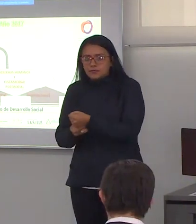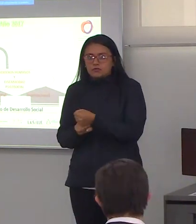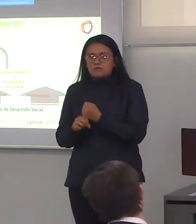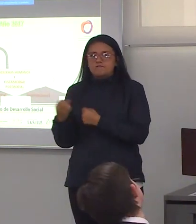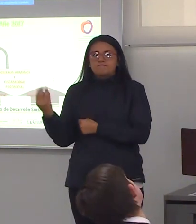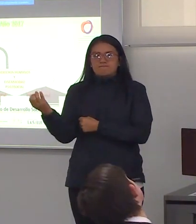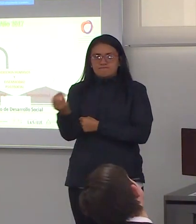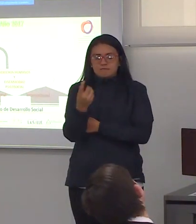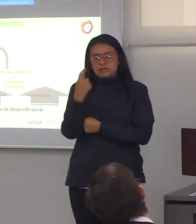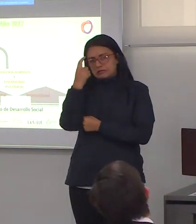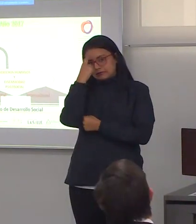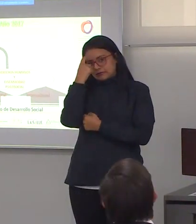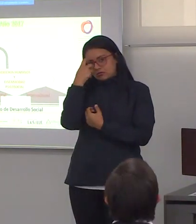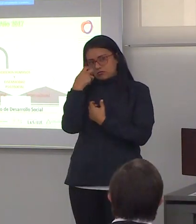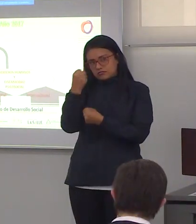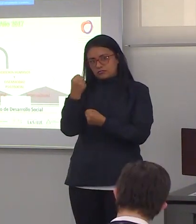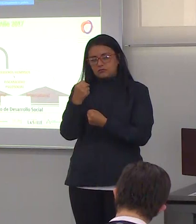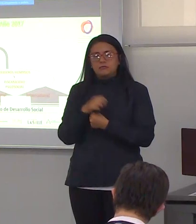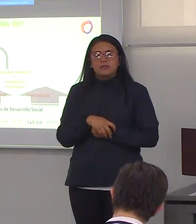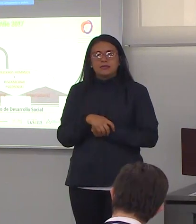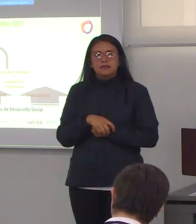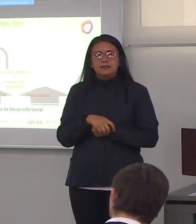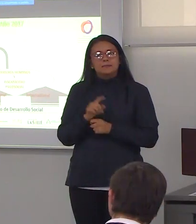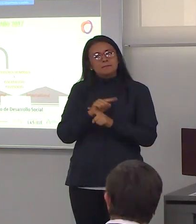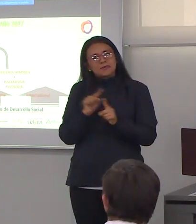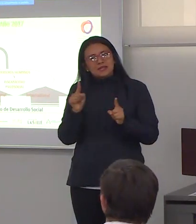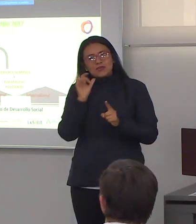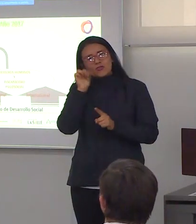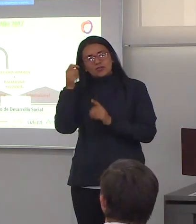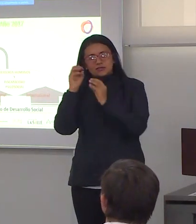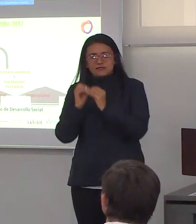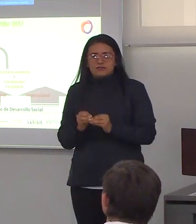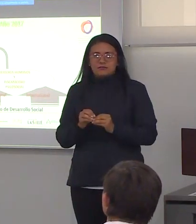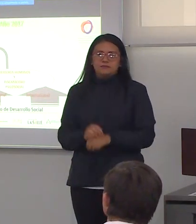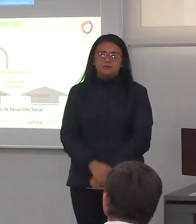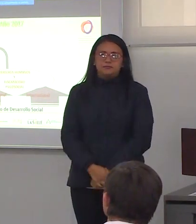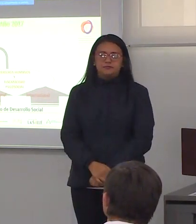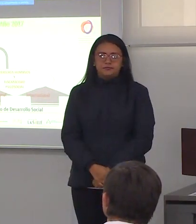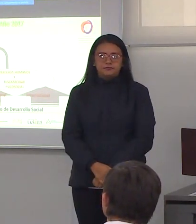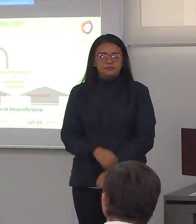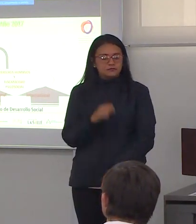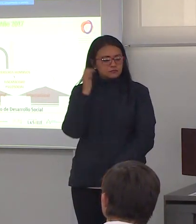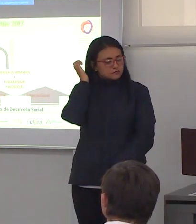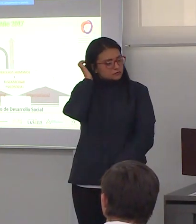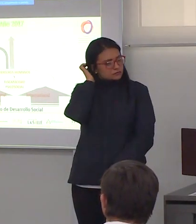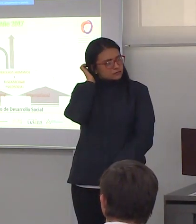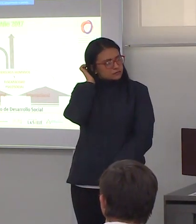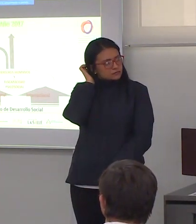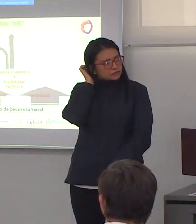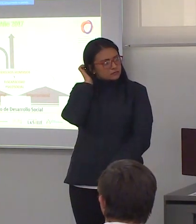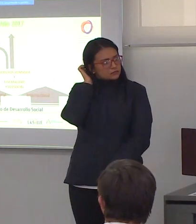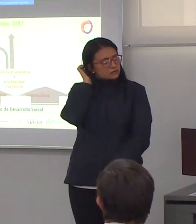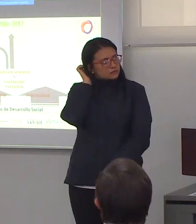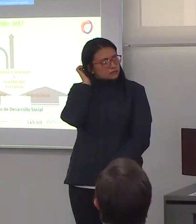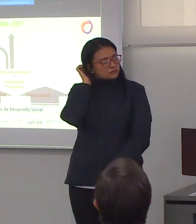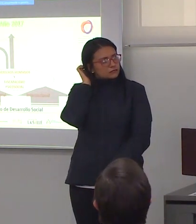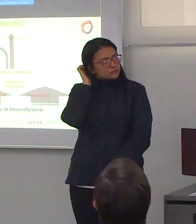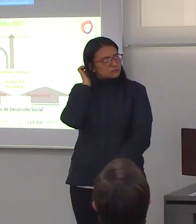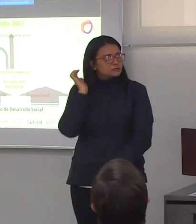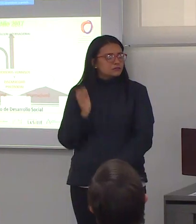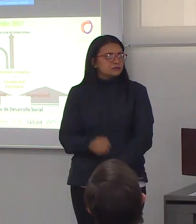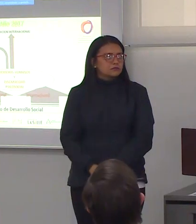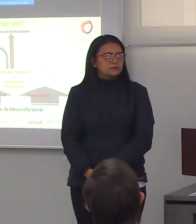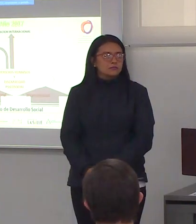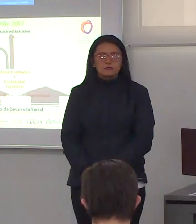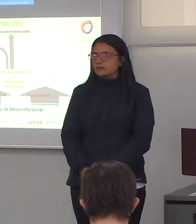en salud mental pero tienen otra dinámica realmente nuestra columna vertebral